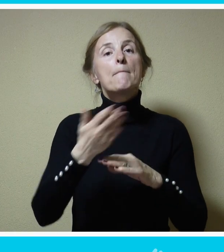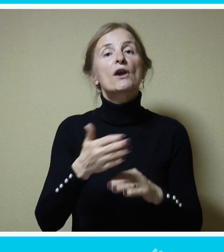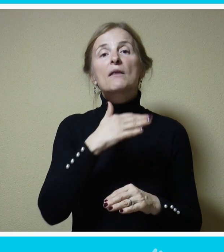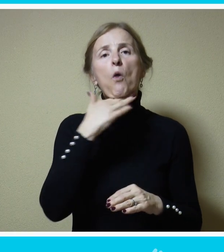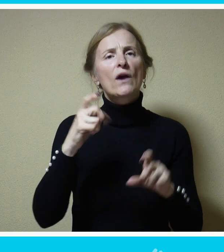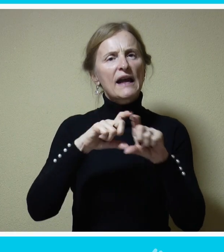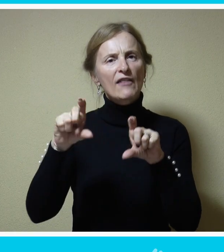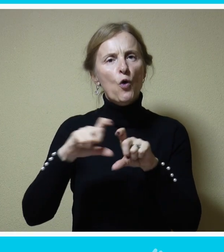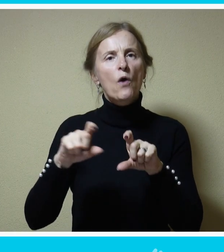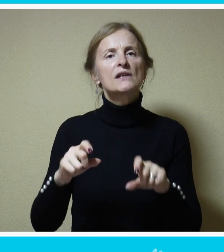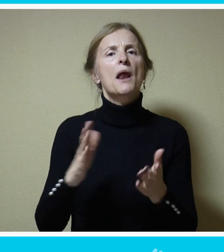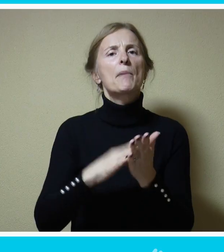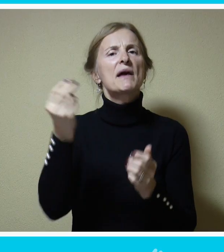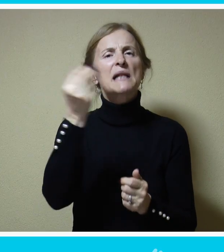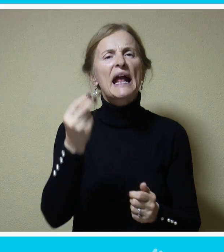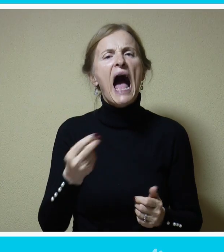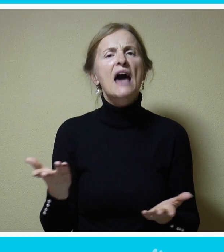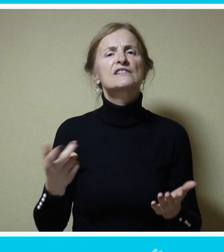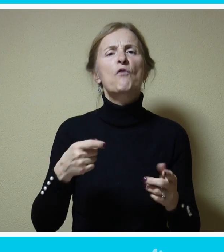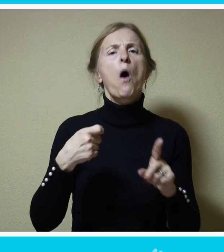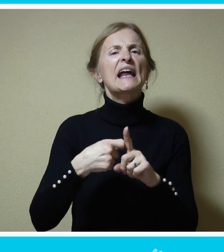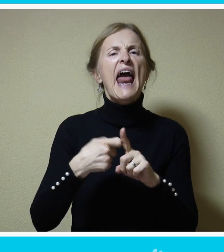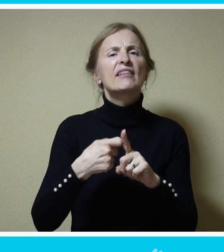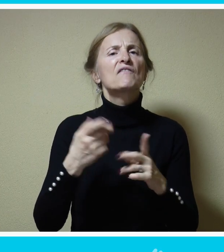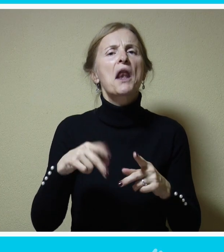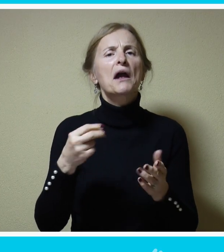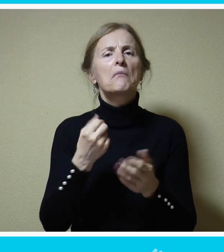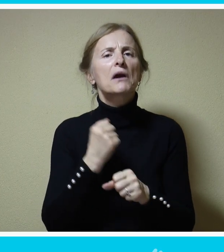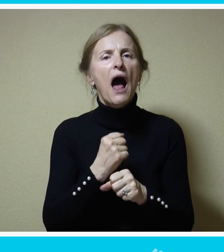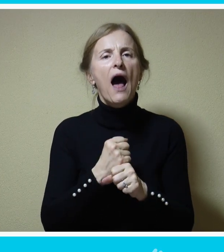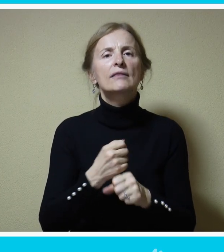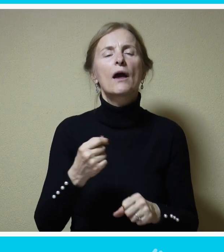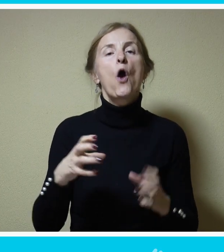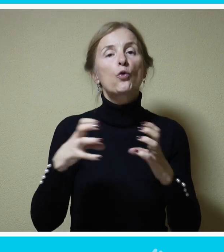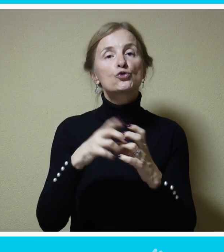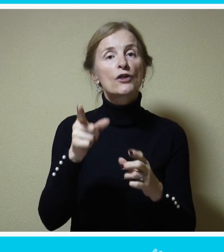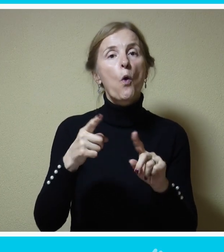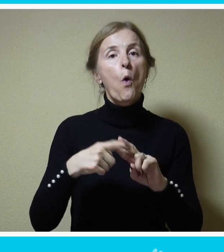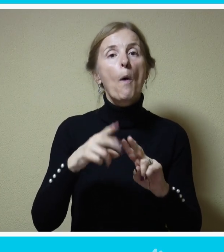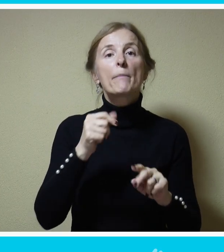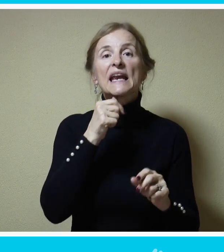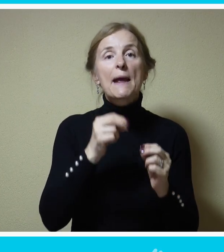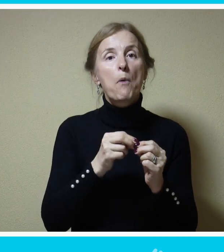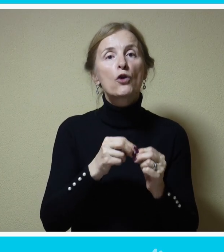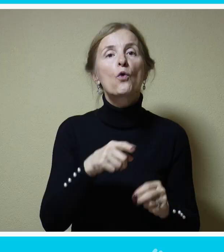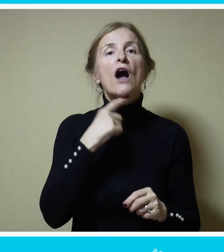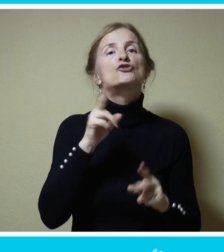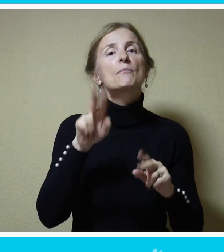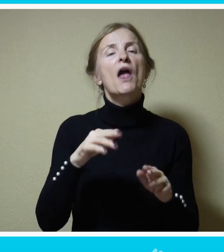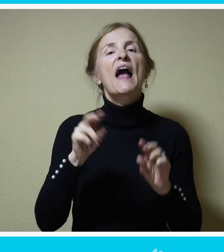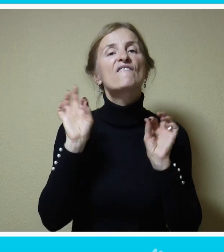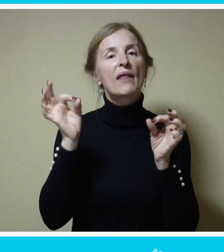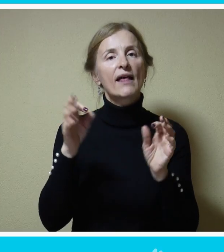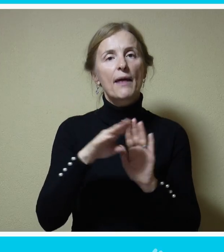Pored brojnih radionica poput slikarstva i kreativnih aktivnosti, udruženje u Priboju realizuje i druge